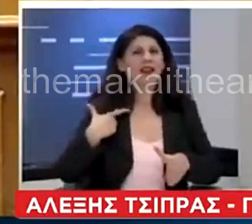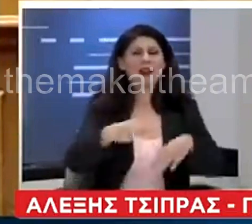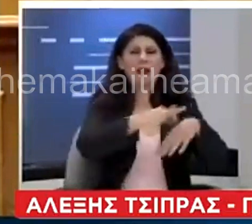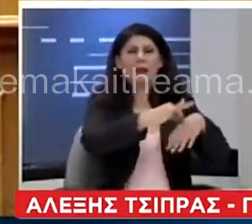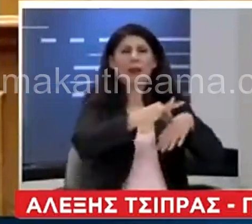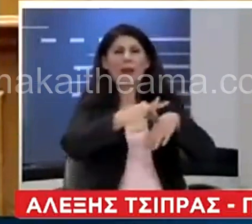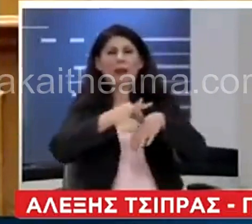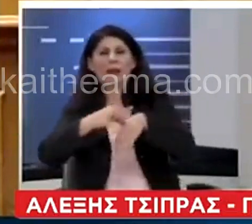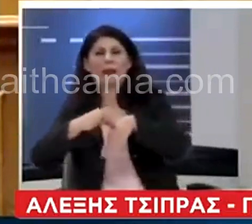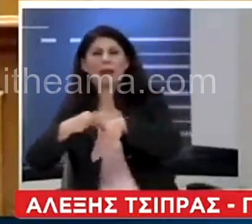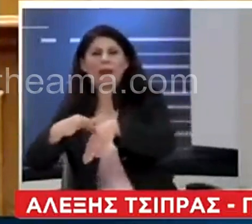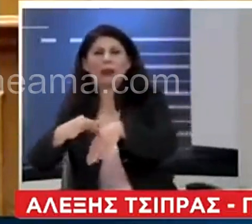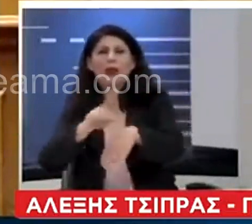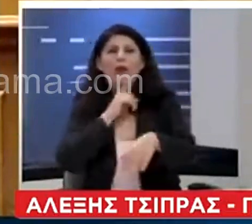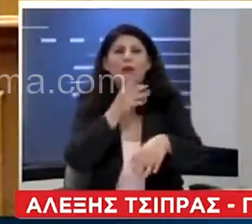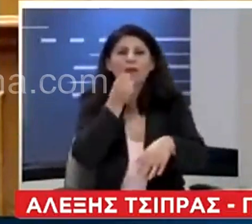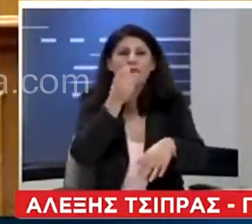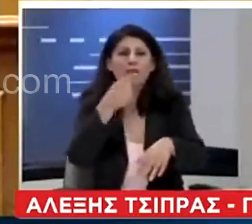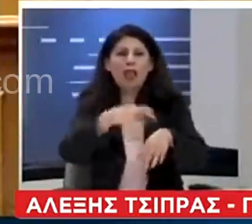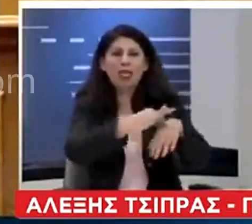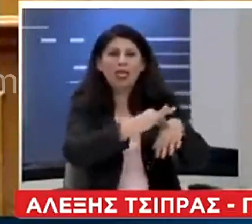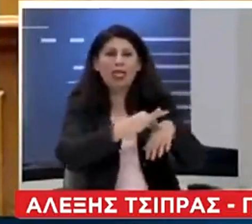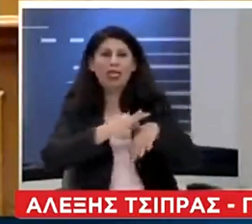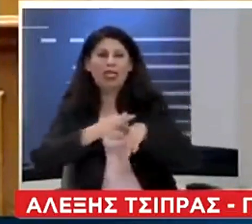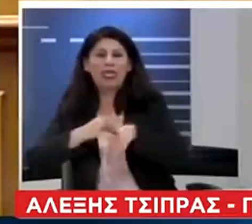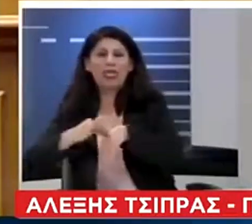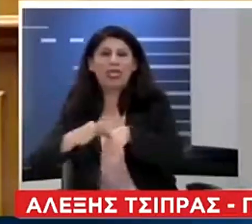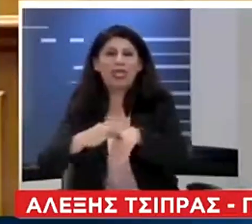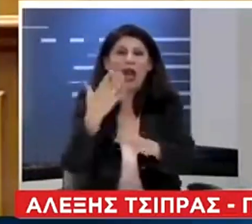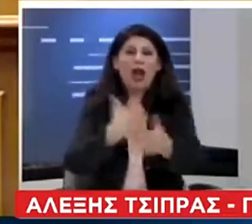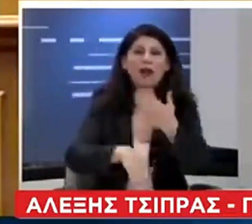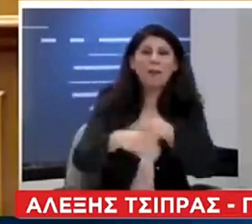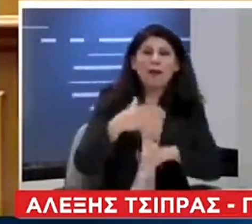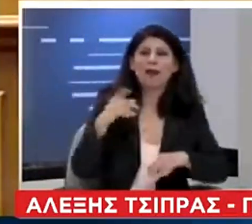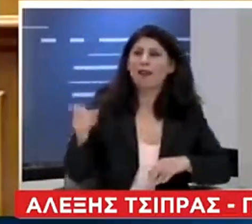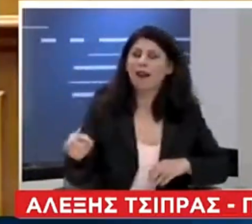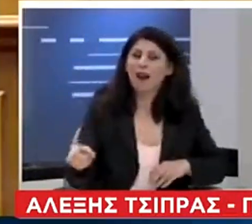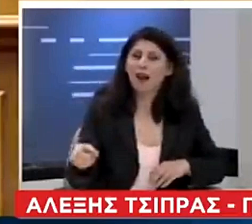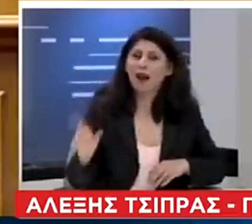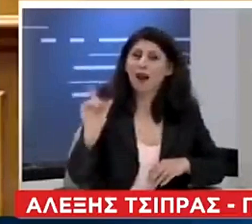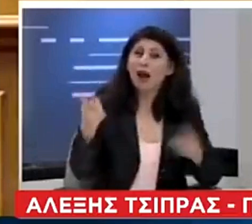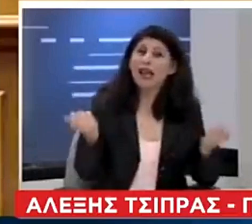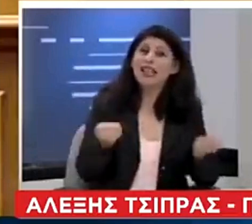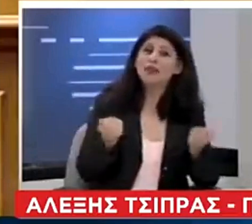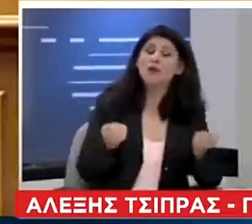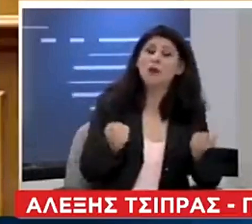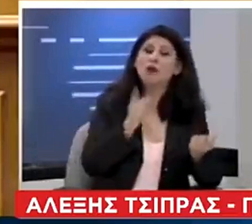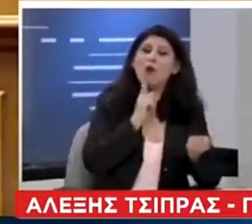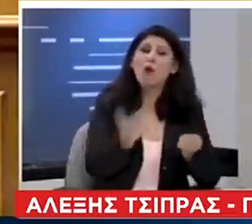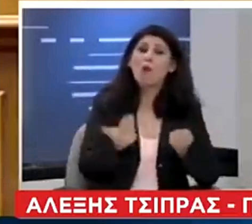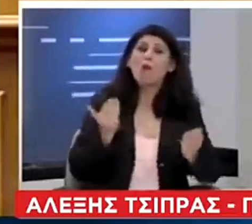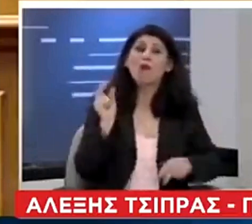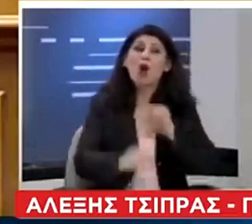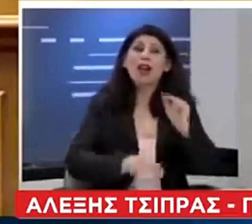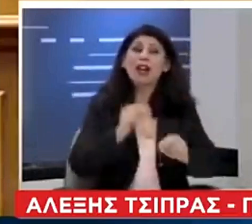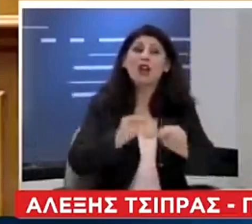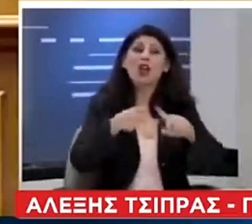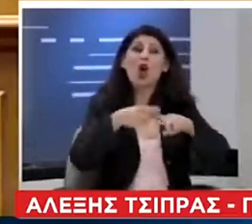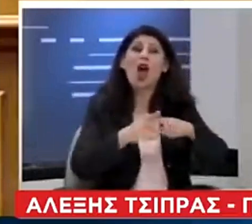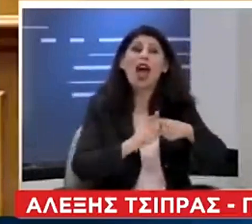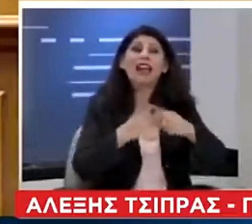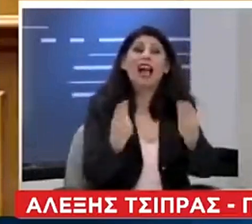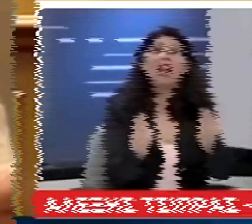αριστερά και περιφέρετε την αναπηρία του. Τον χρησιμοποιείτε ως προεκλογικό εργαλείο. Αυτό κάνετε όλες αυτές τις μέρες.